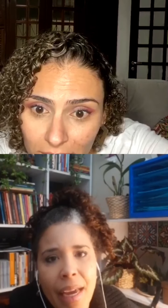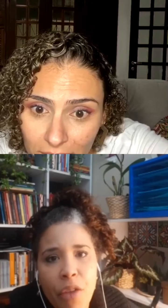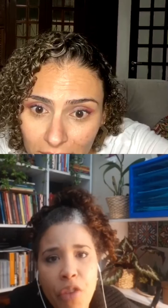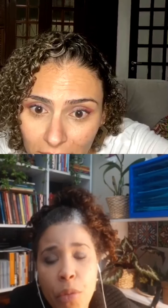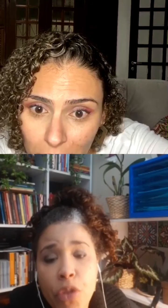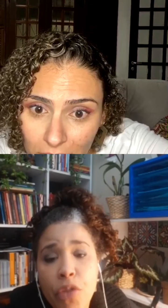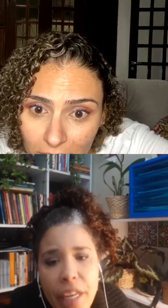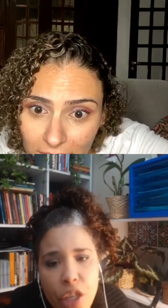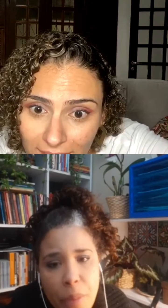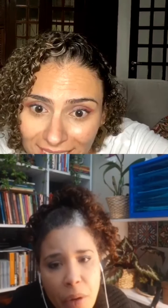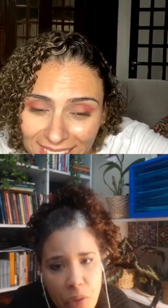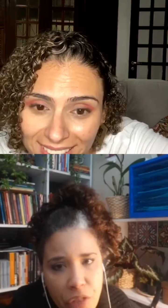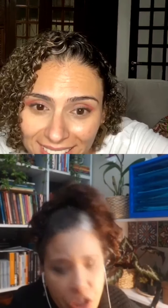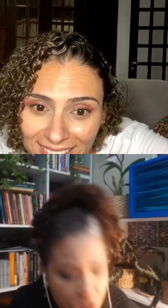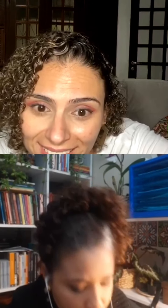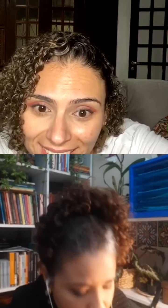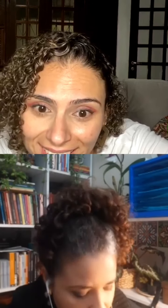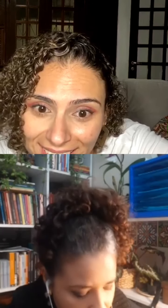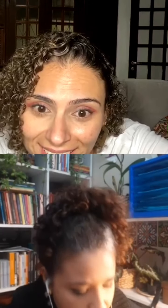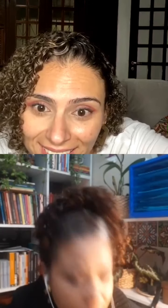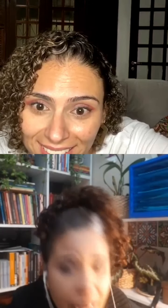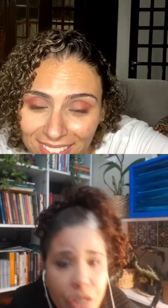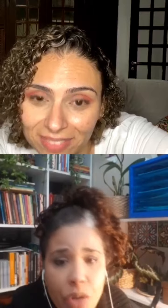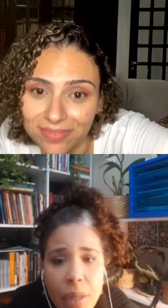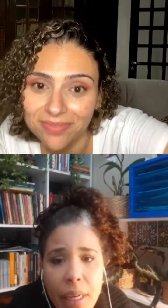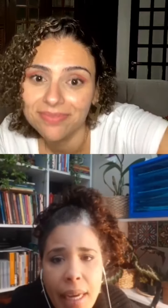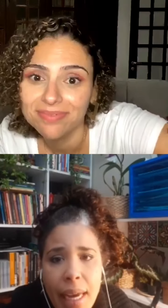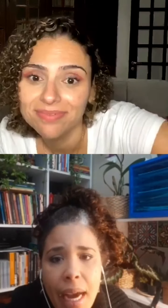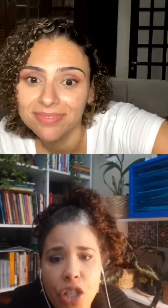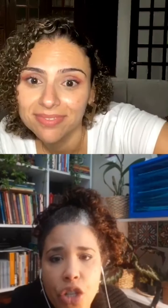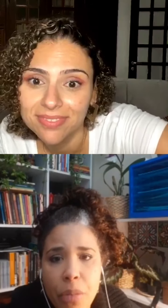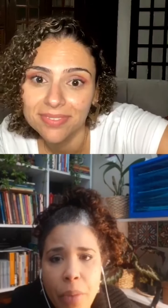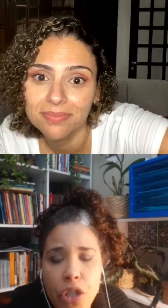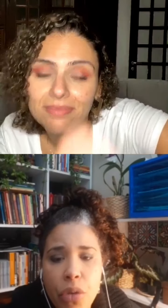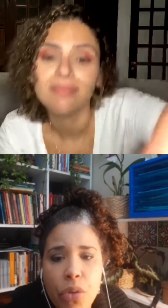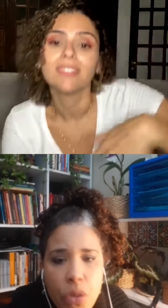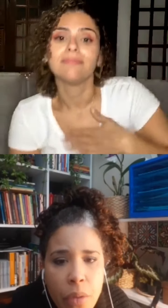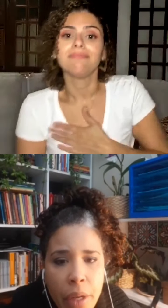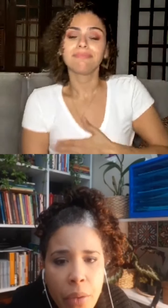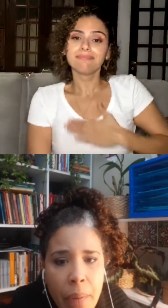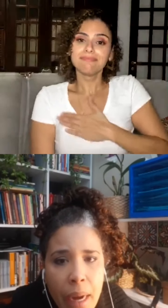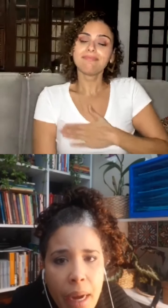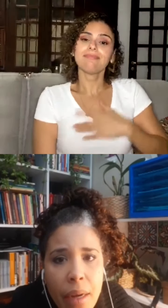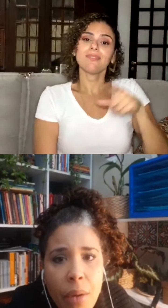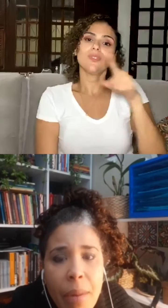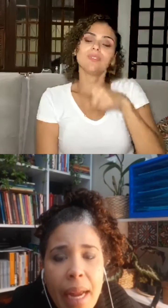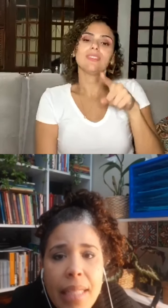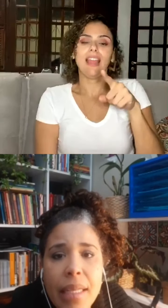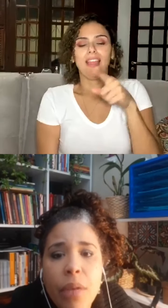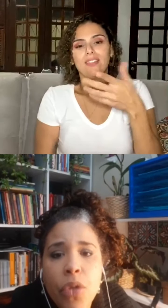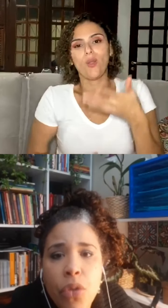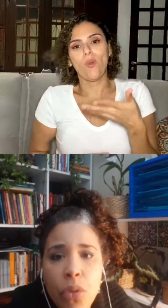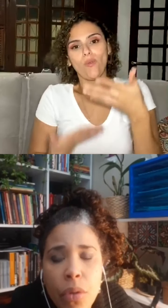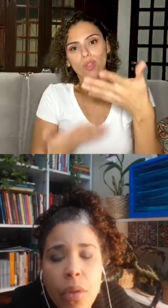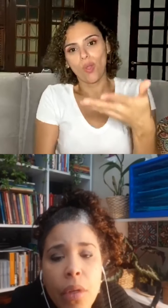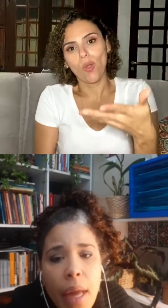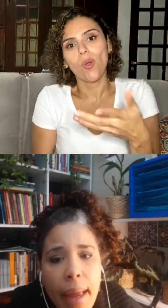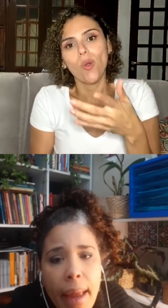Eu fico muito feliz pelo convite de vocês. Acho que a gente pode construir uma relação